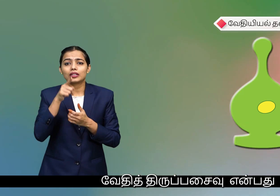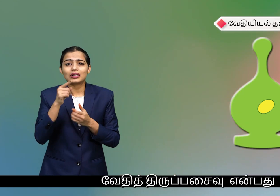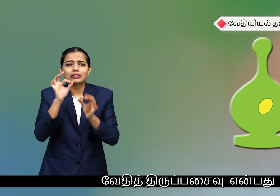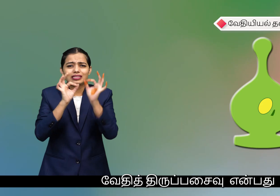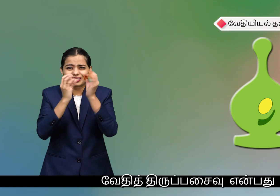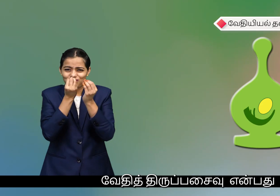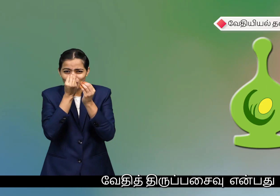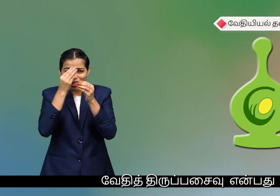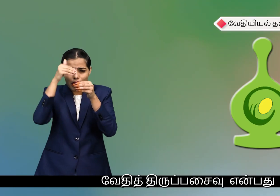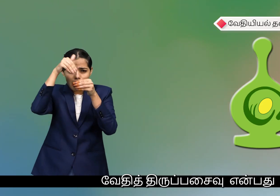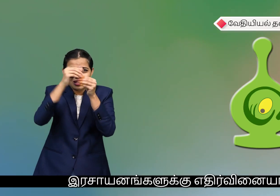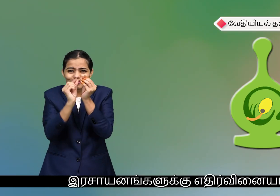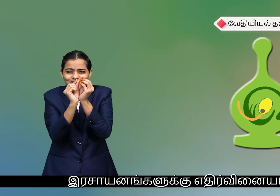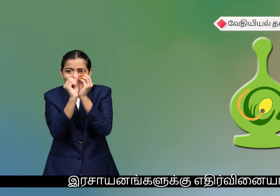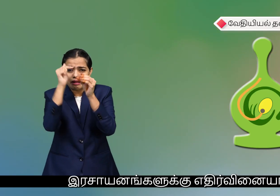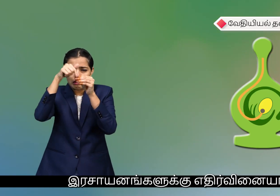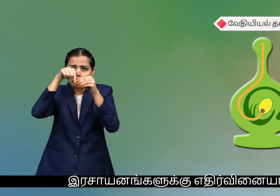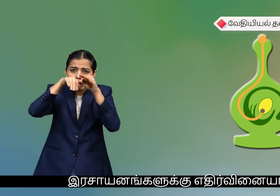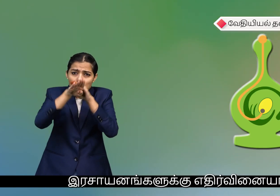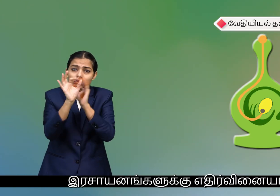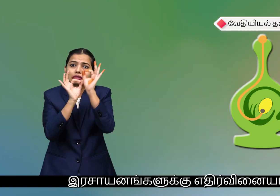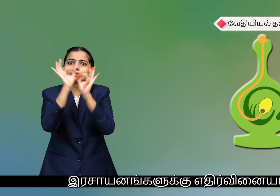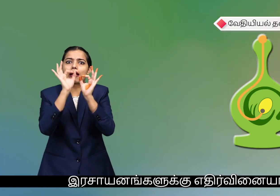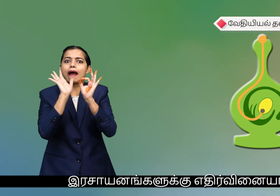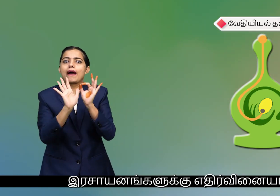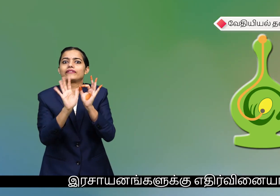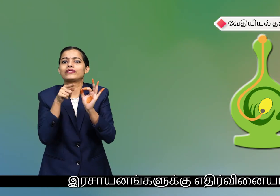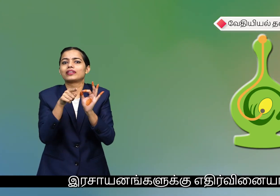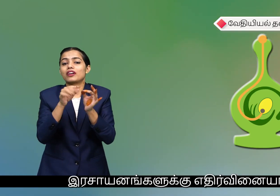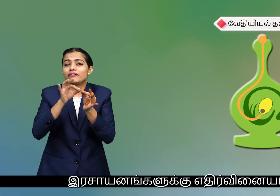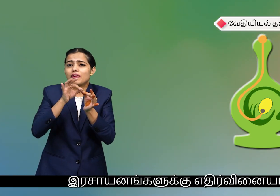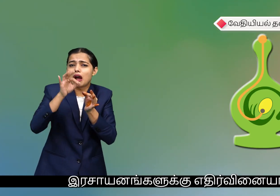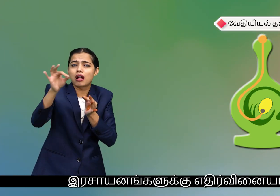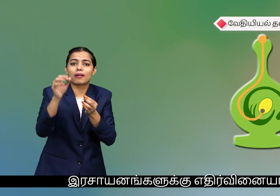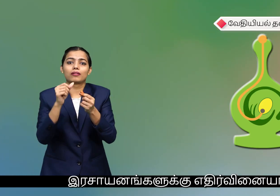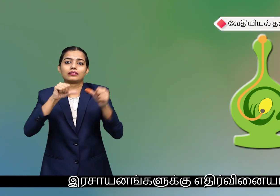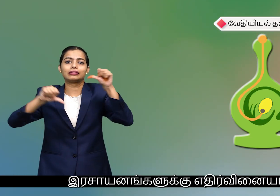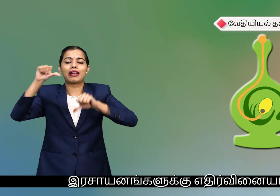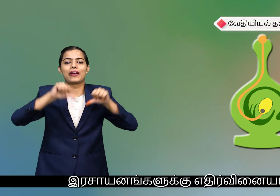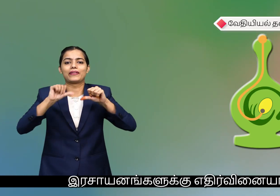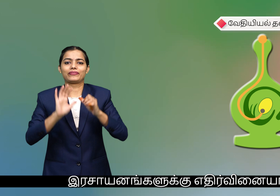வேதித் திருப்பசைவு என்பது ரசாயனங்களுக்கு எதிர்வினையாகும்.